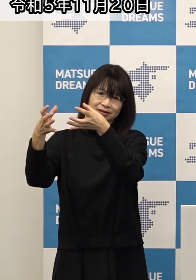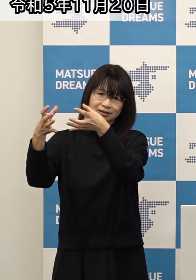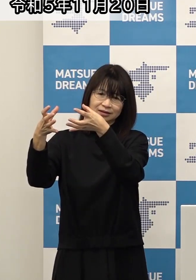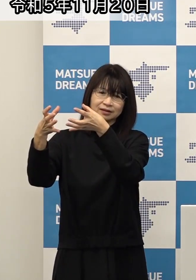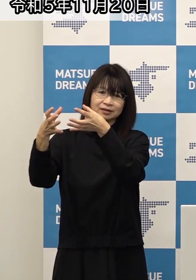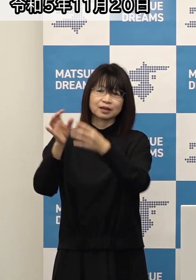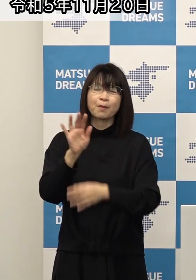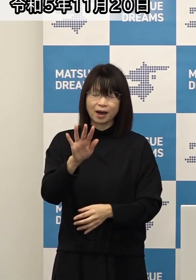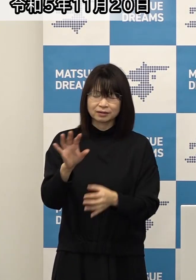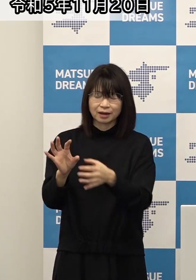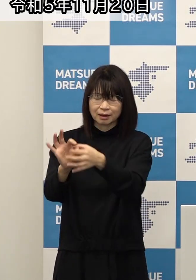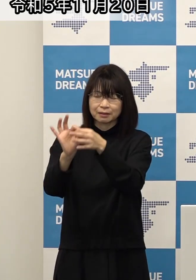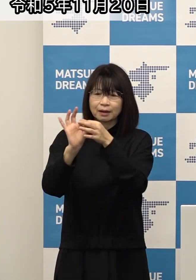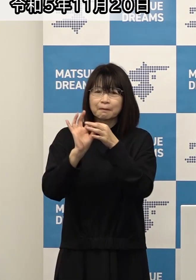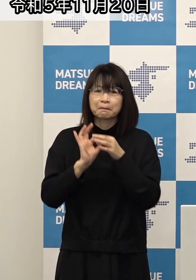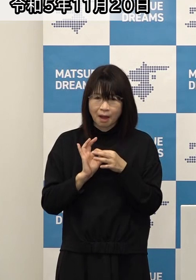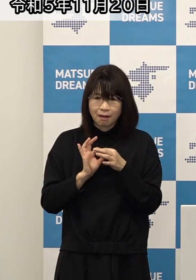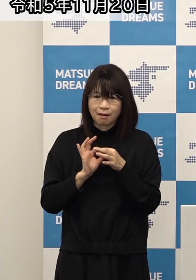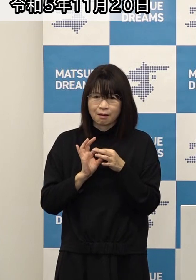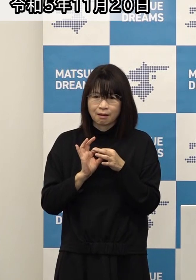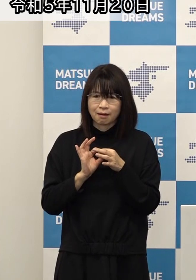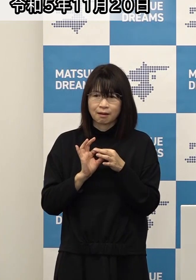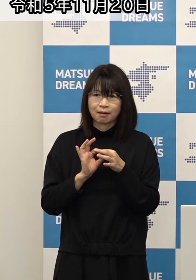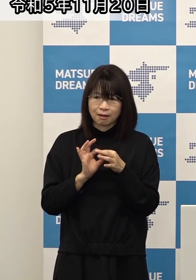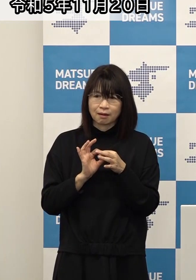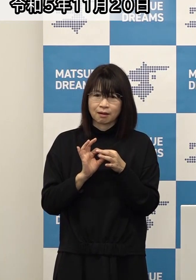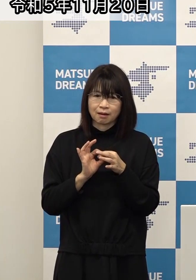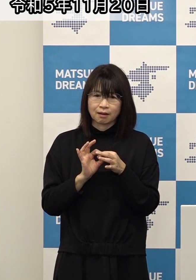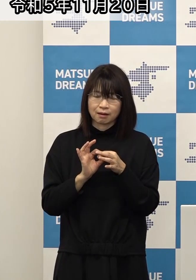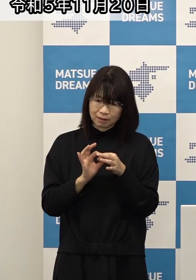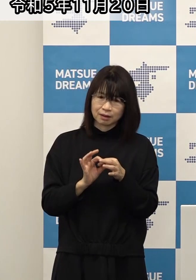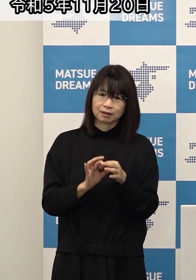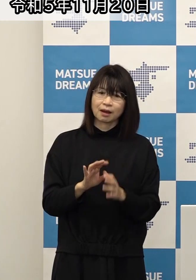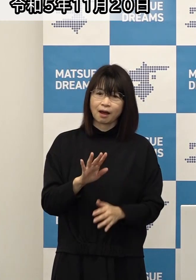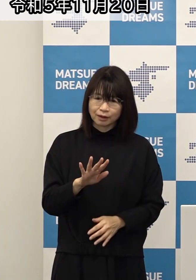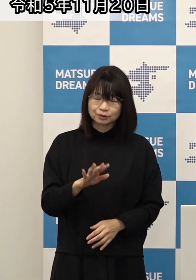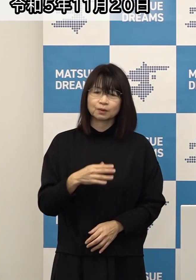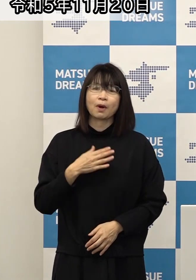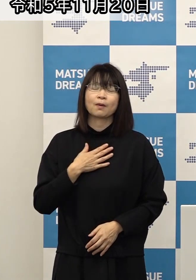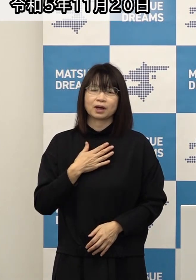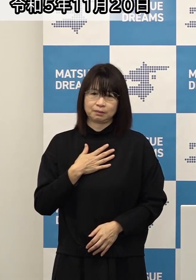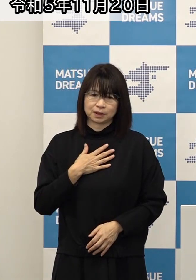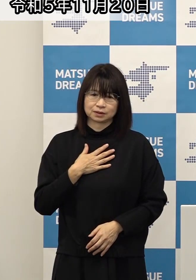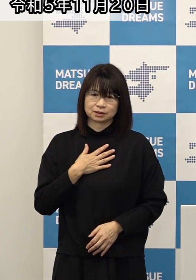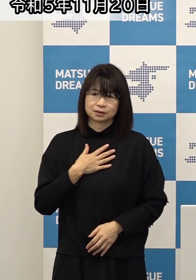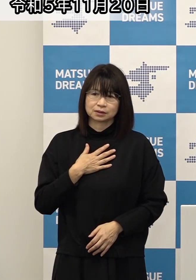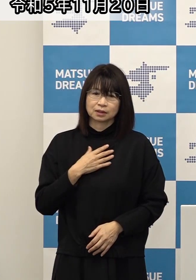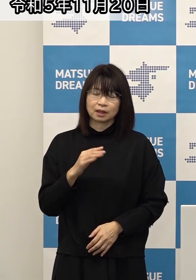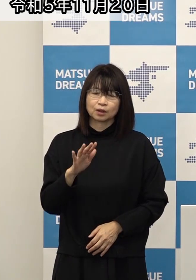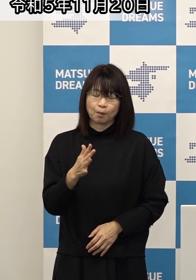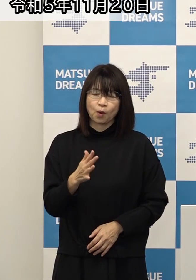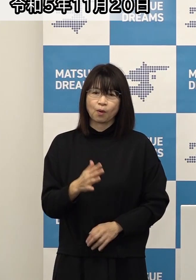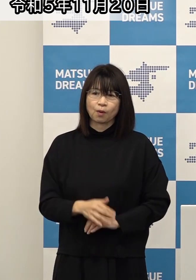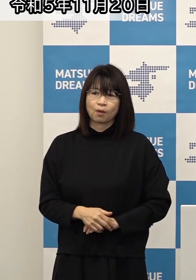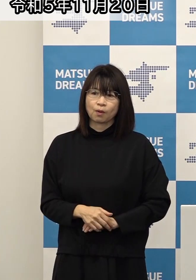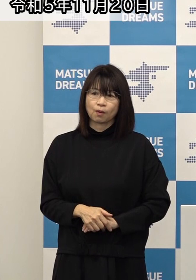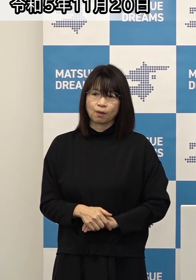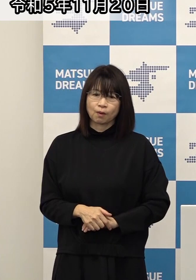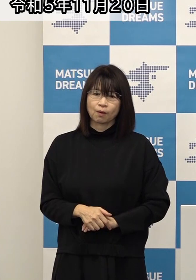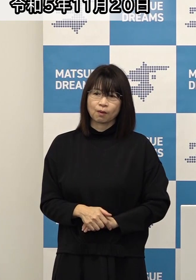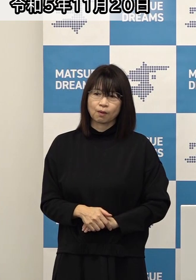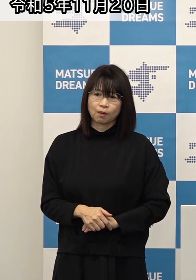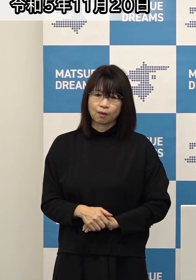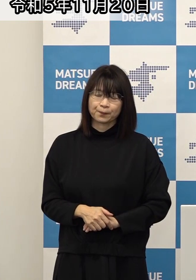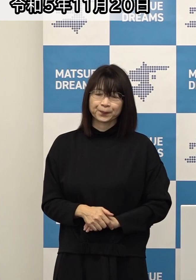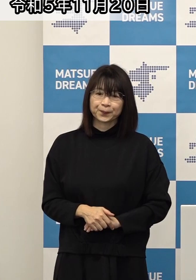は、新庁舎建設に関しては例外ではないということだと思うんですけれども、とはいえ